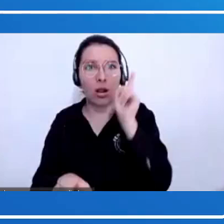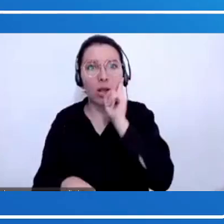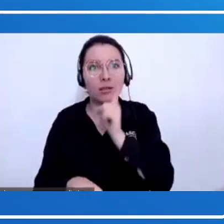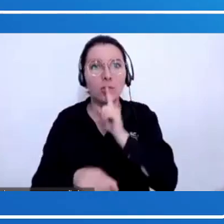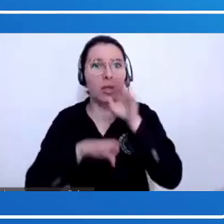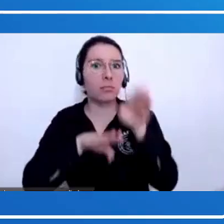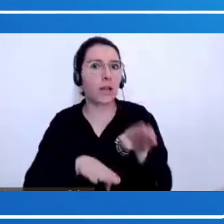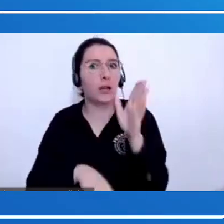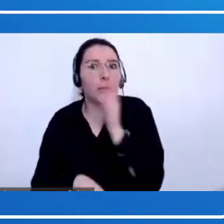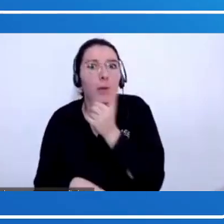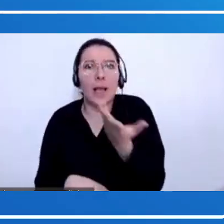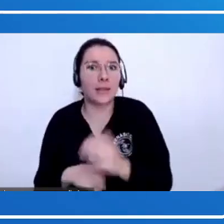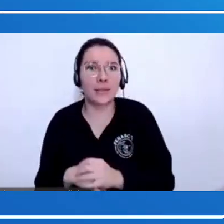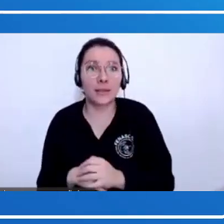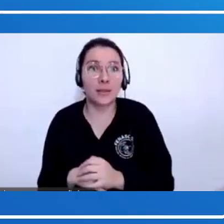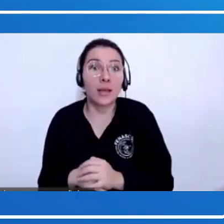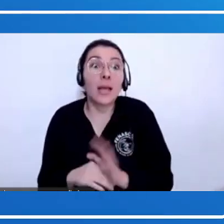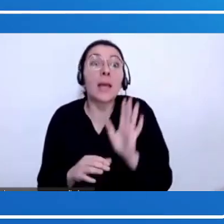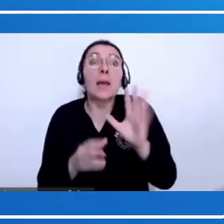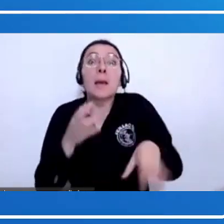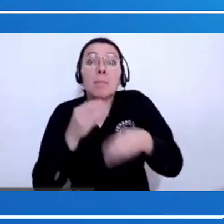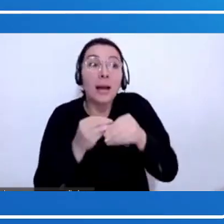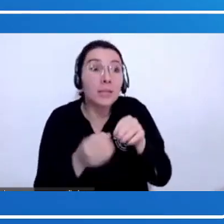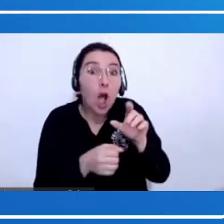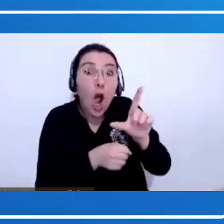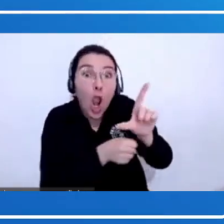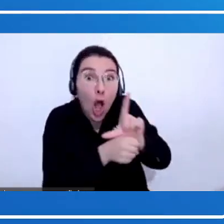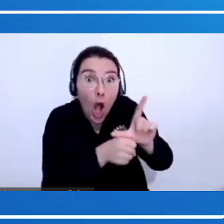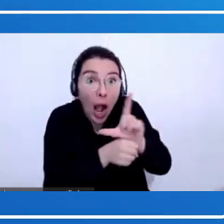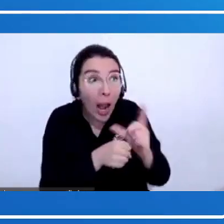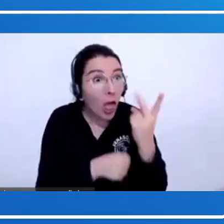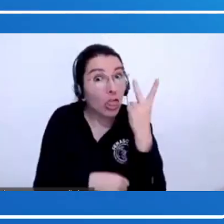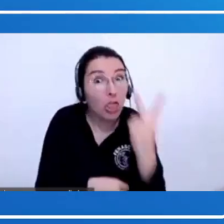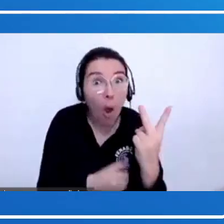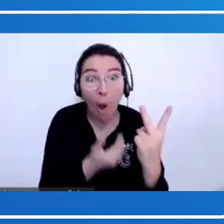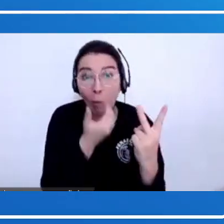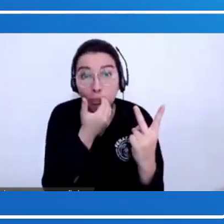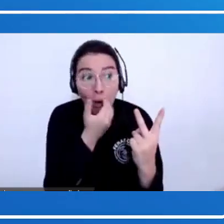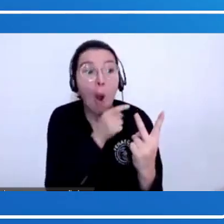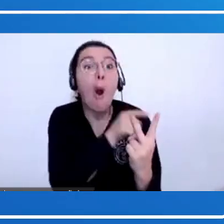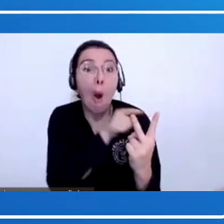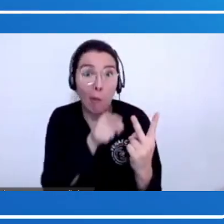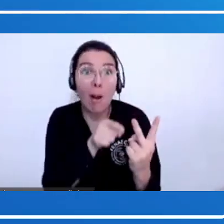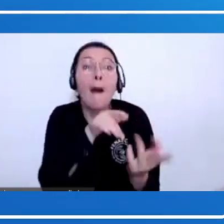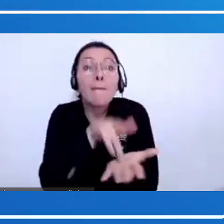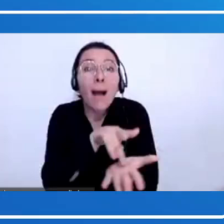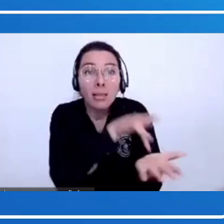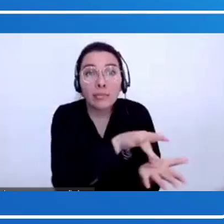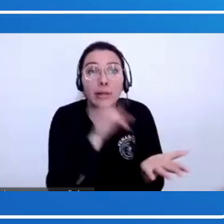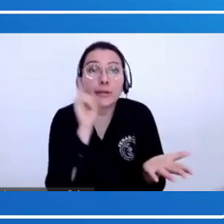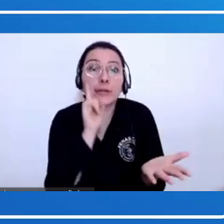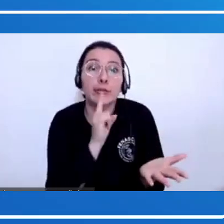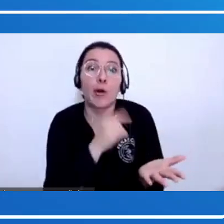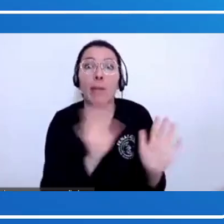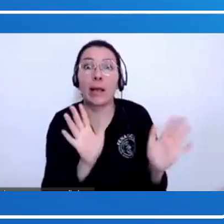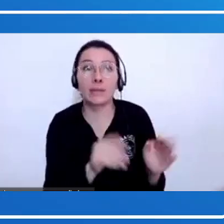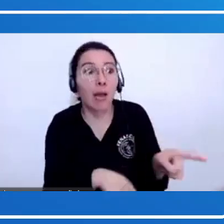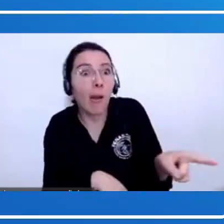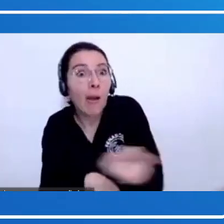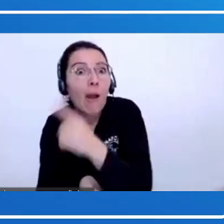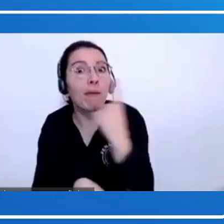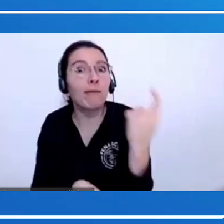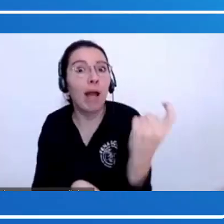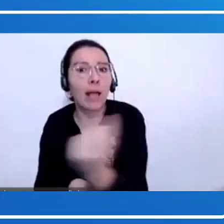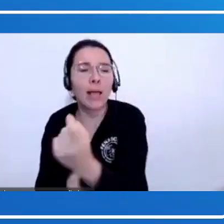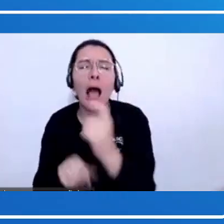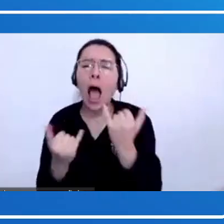solo en 2 de las 20 localidades tenemos participación de las personas sordas. Ahora, ¿cómo deben